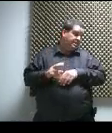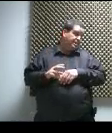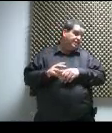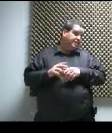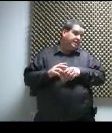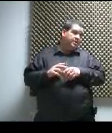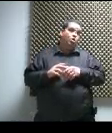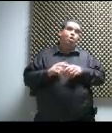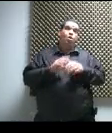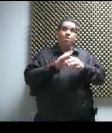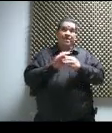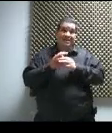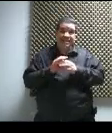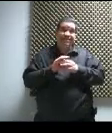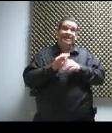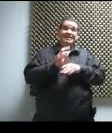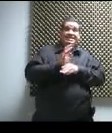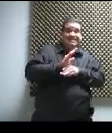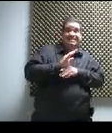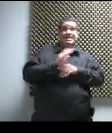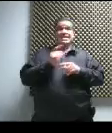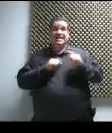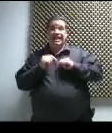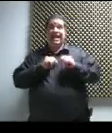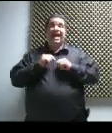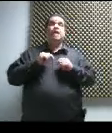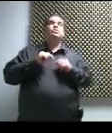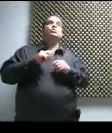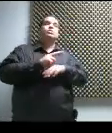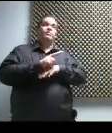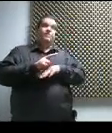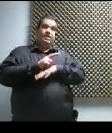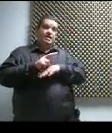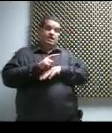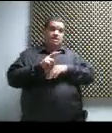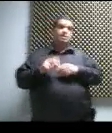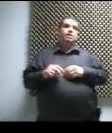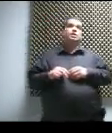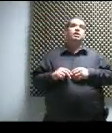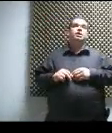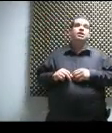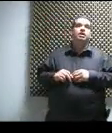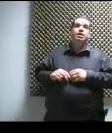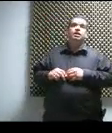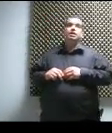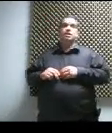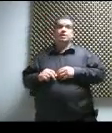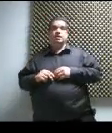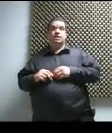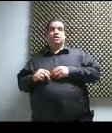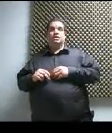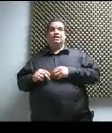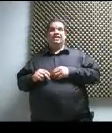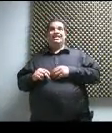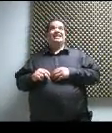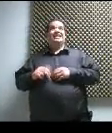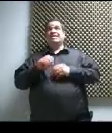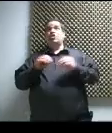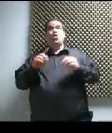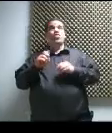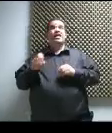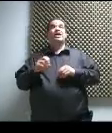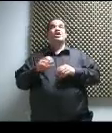Vieques. Sin el artículo.